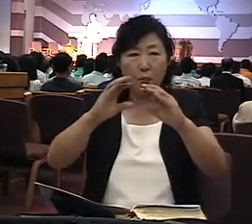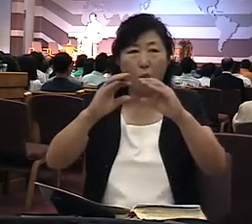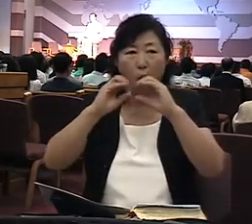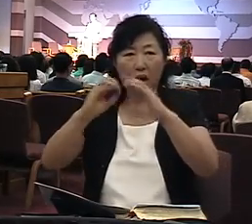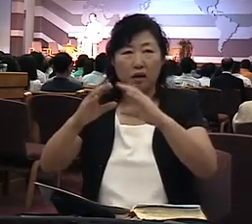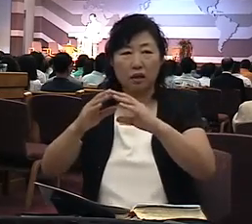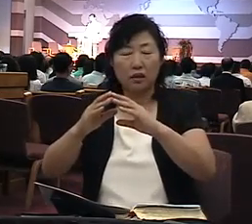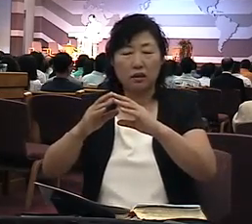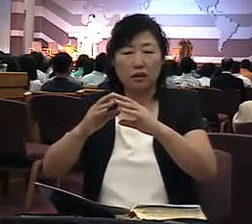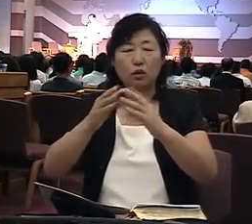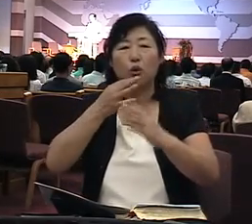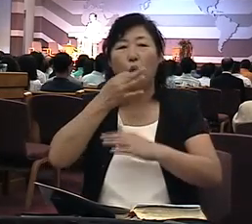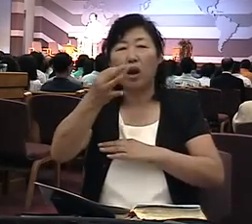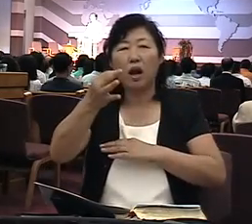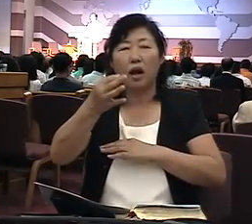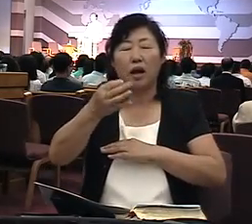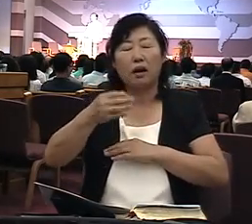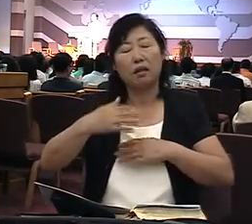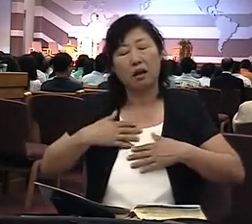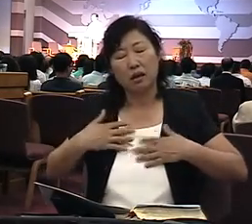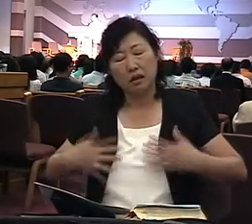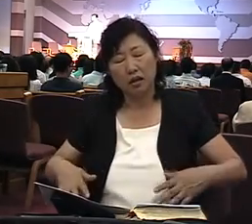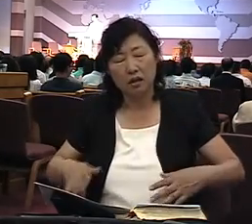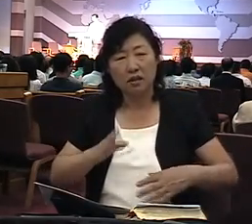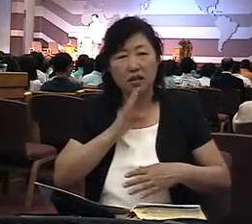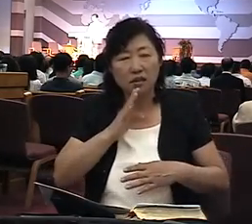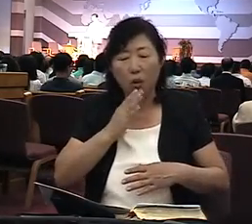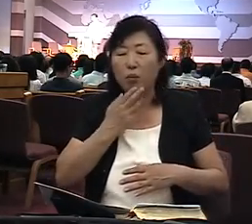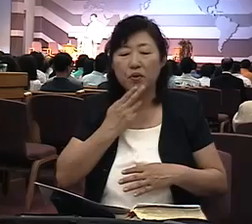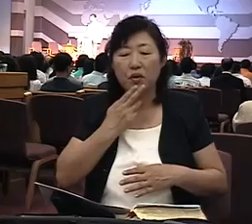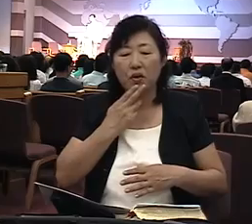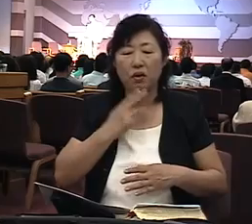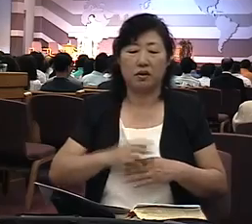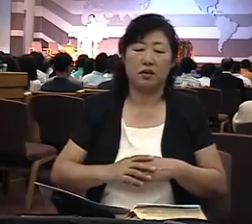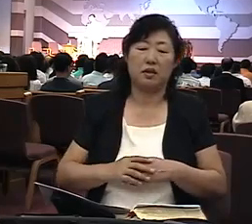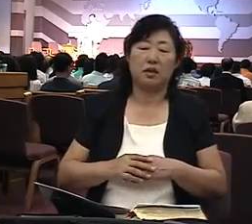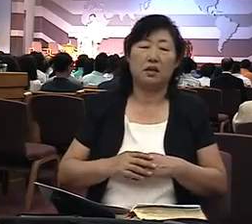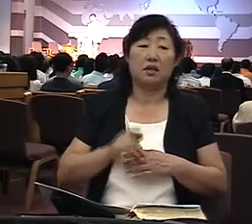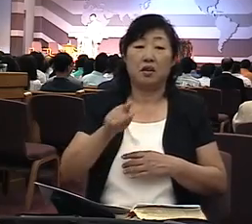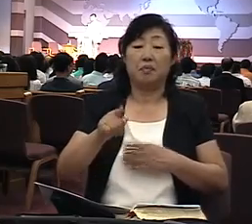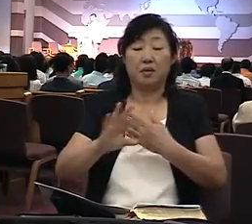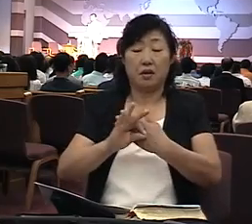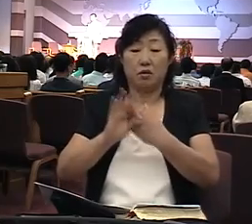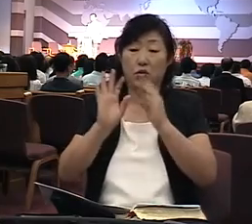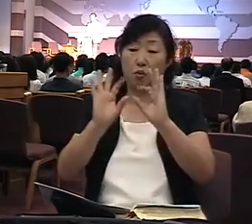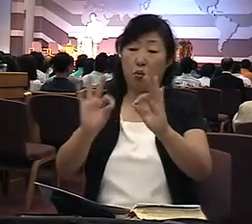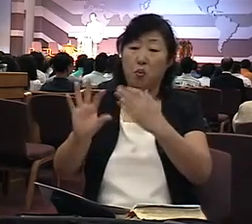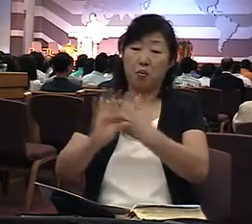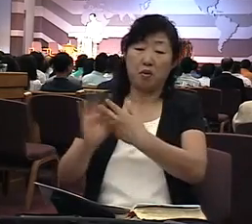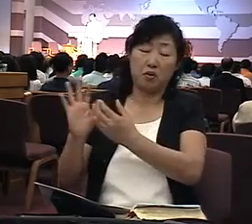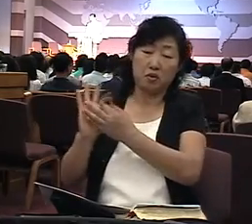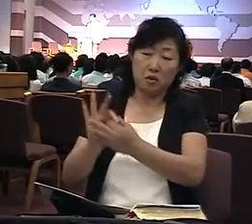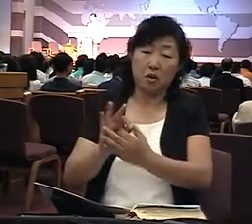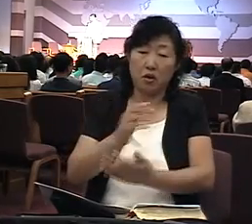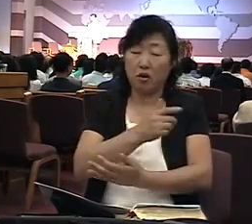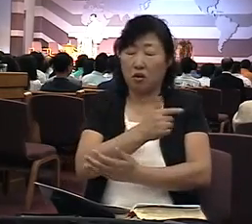약했습니다. 사실 없었습니다. 그런 면을 보면서 참 너무나 안타까웠습니다.